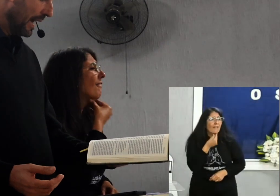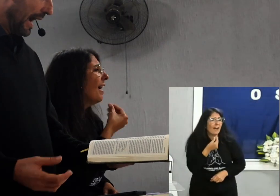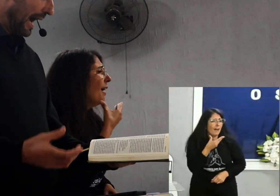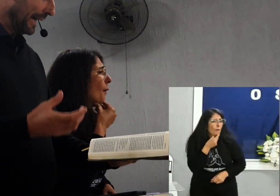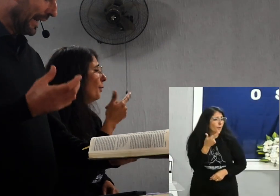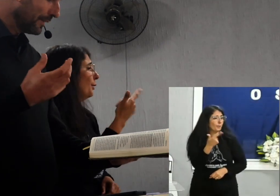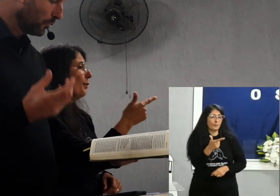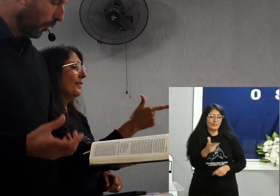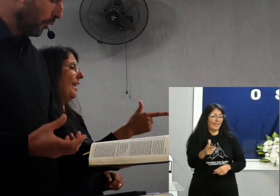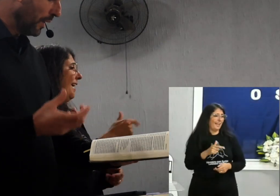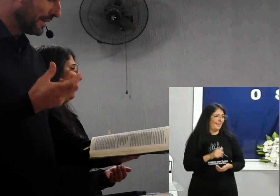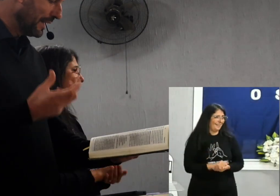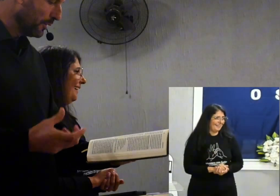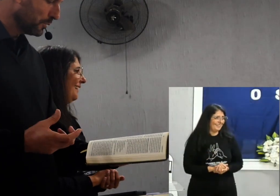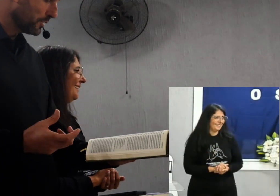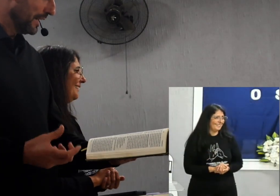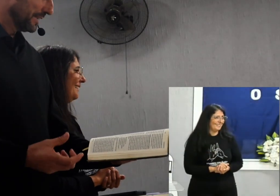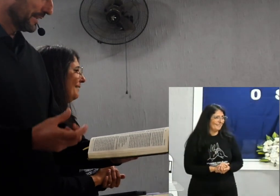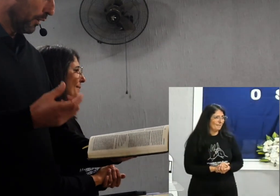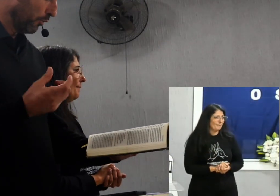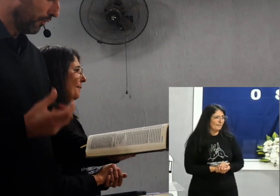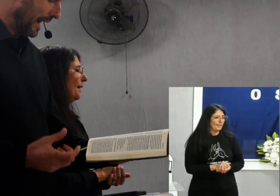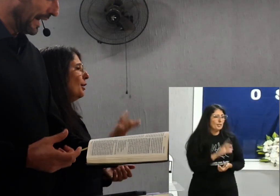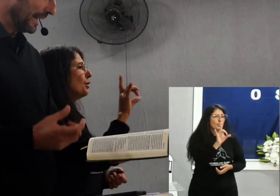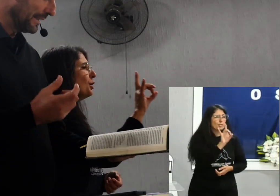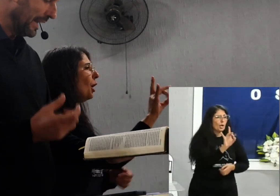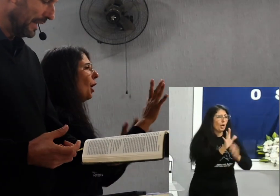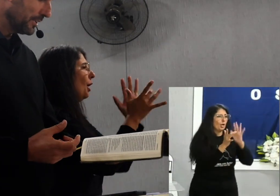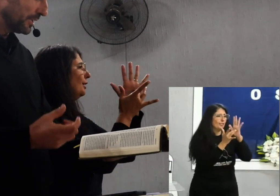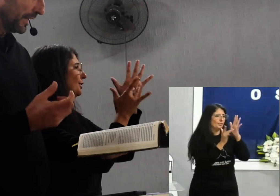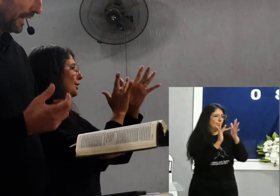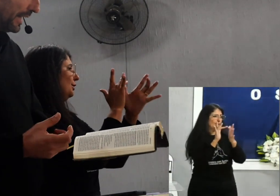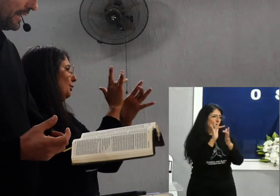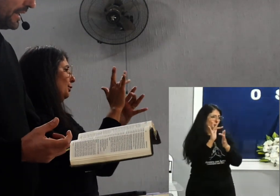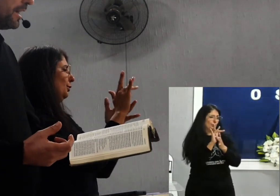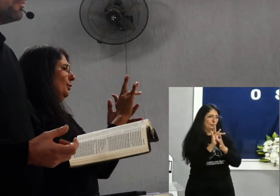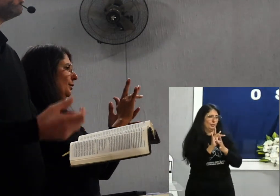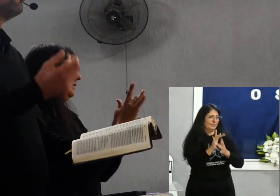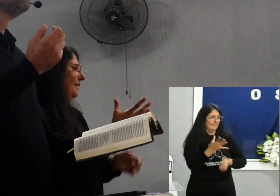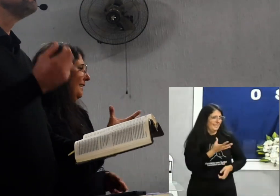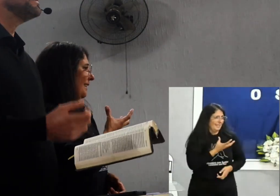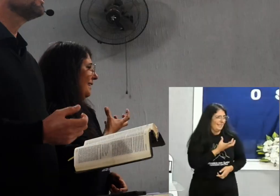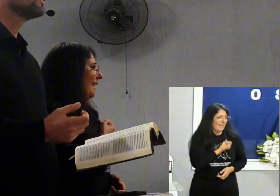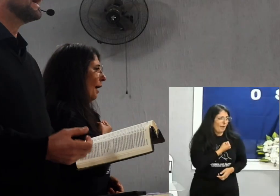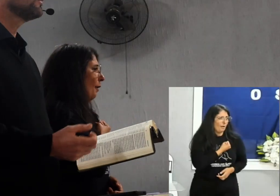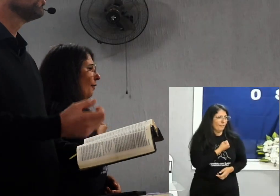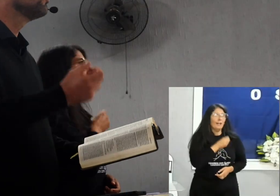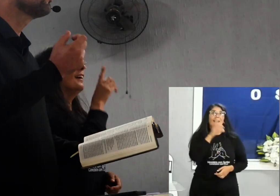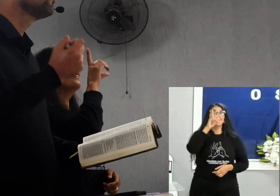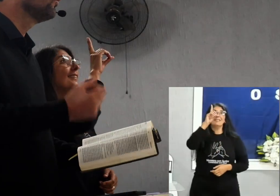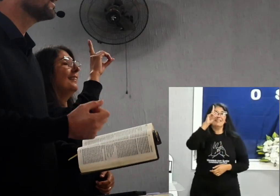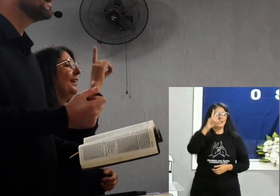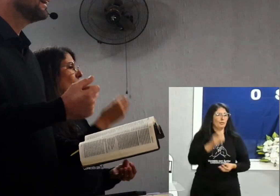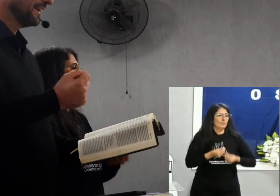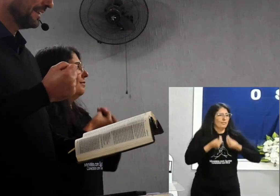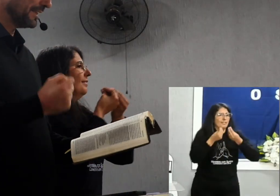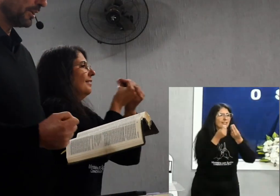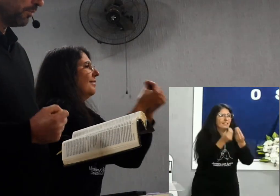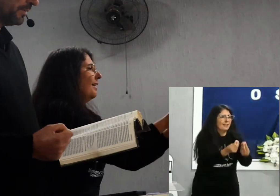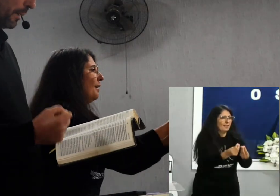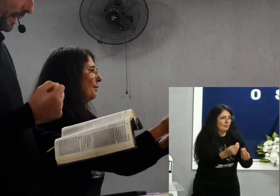humana, agradou a Deus salvar aqueles que creem por meio da